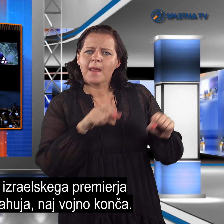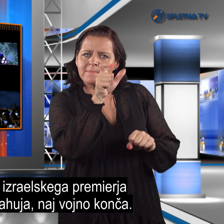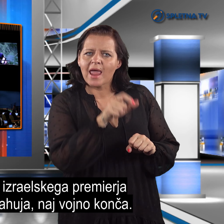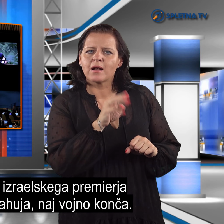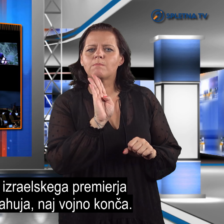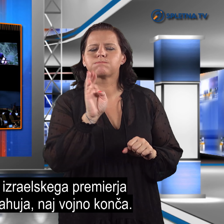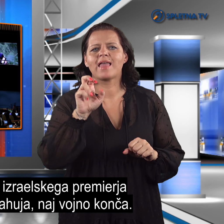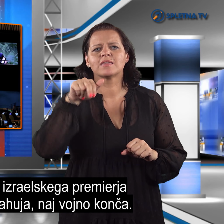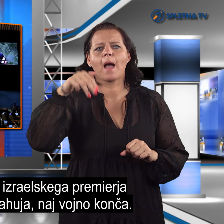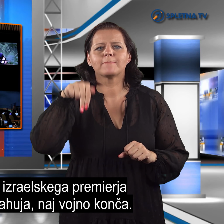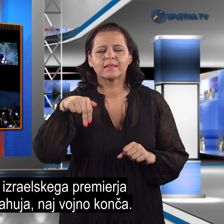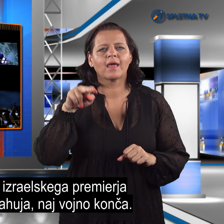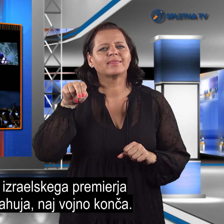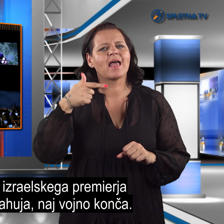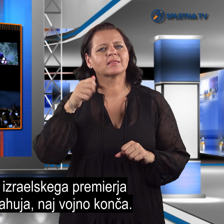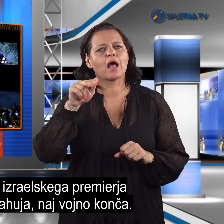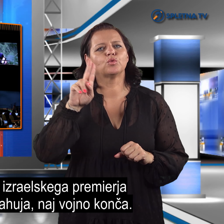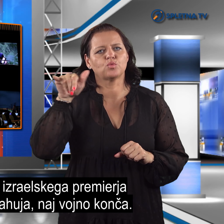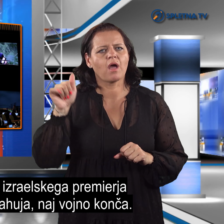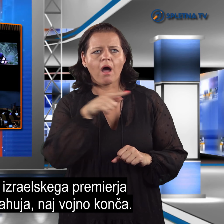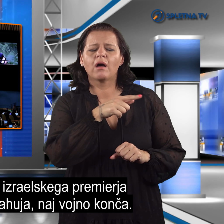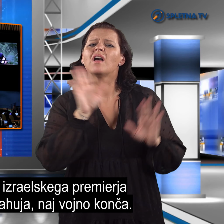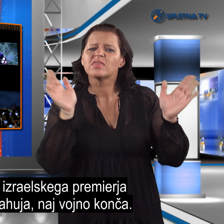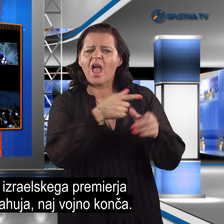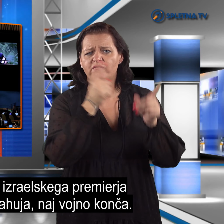premierja Benjamina Netanjahuja, naj vojno konča.